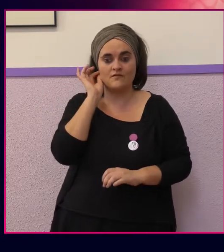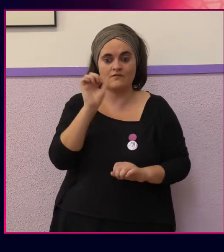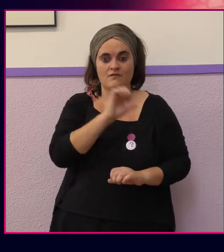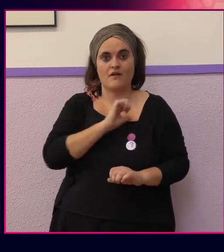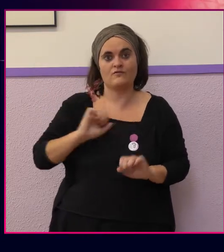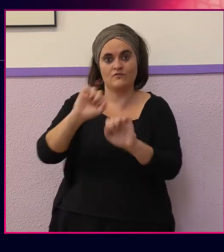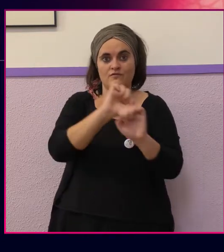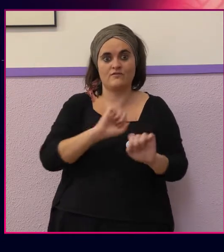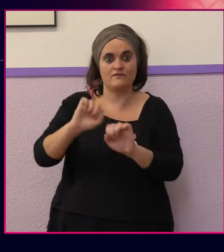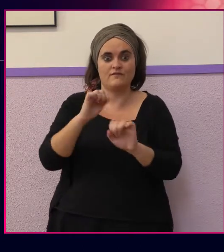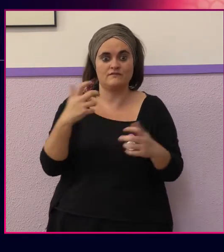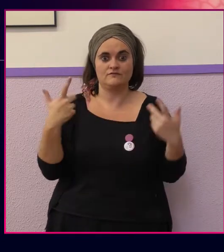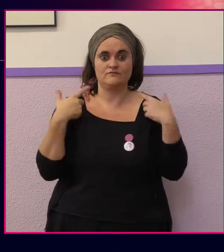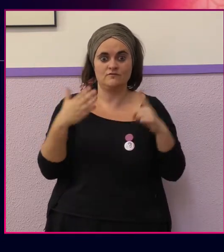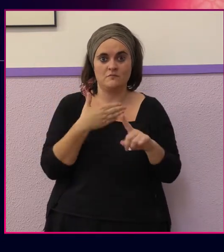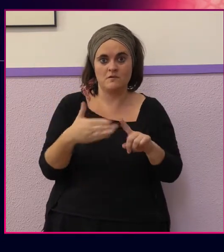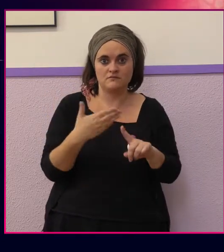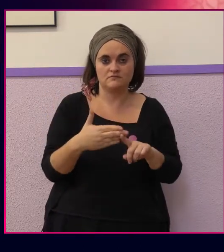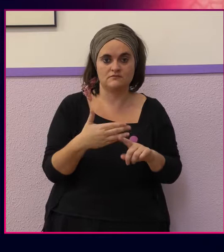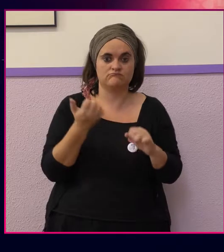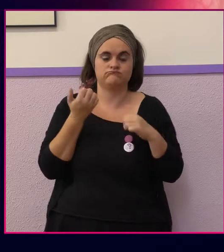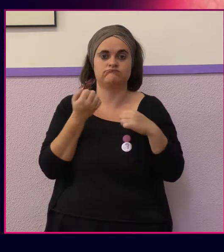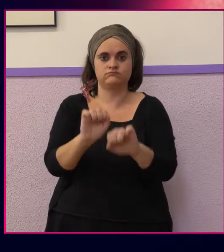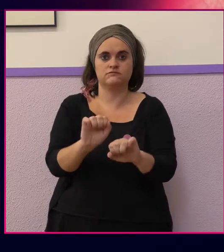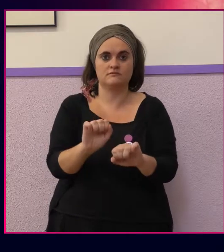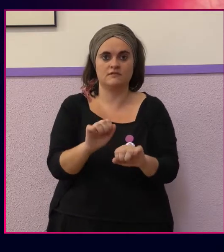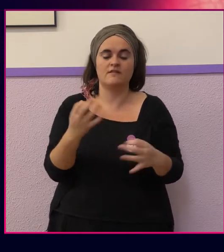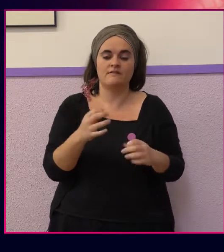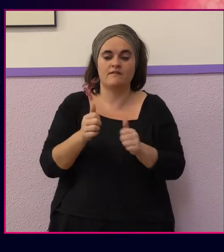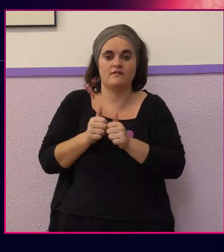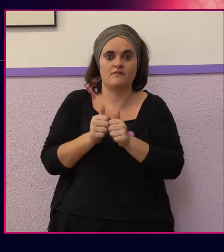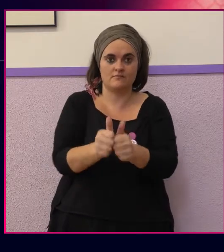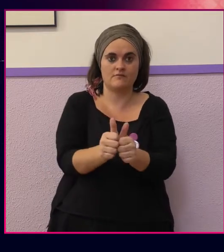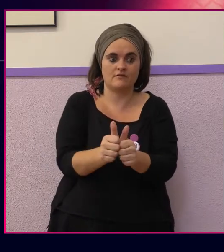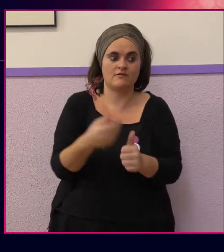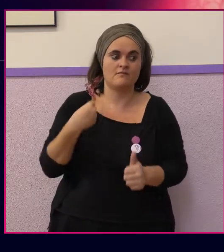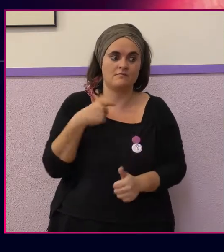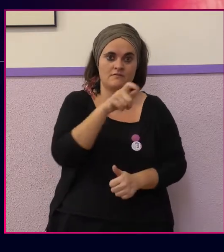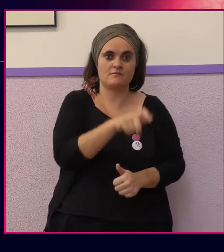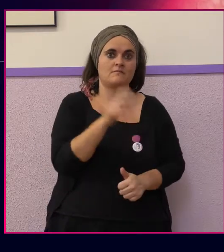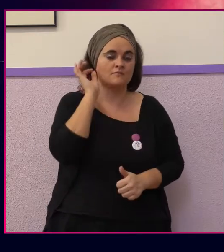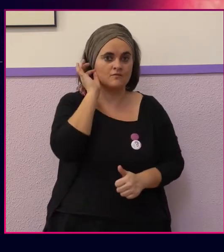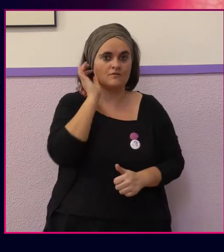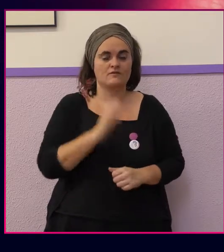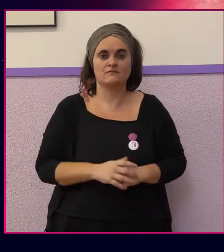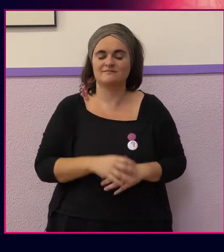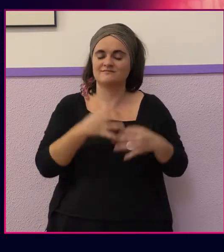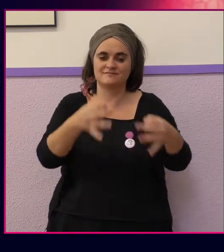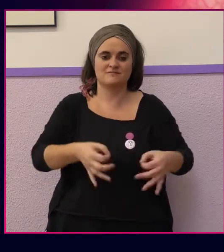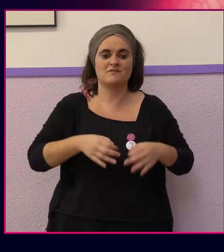berezia. Prozesu osoan zehar, abokatu berdinarekin. Horrela emakumeen